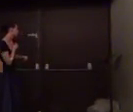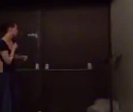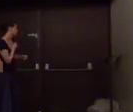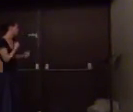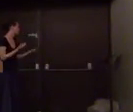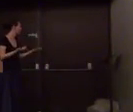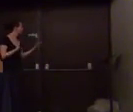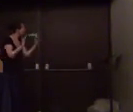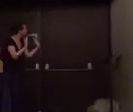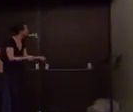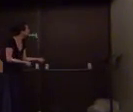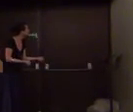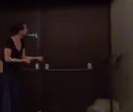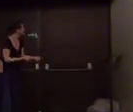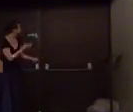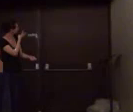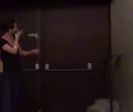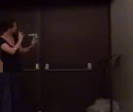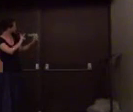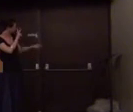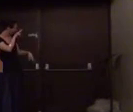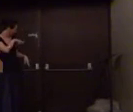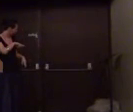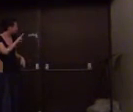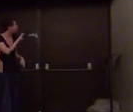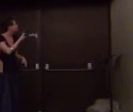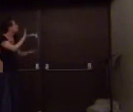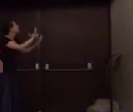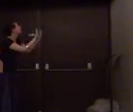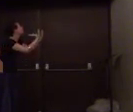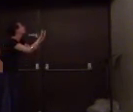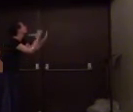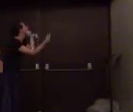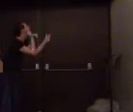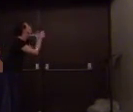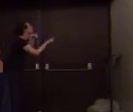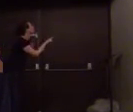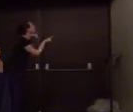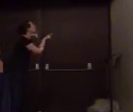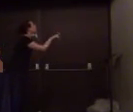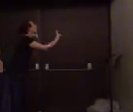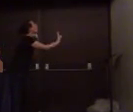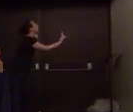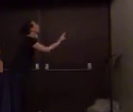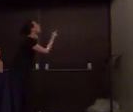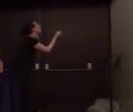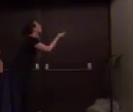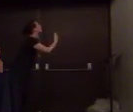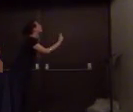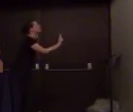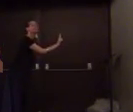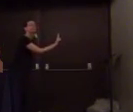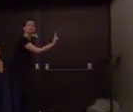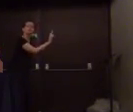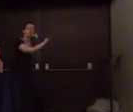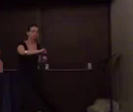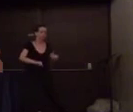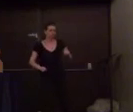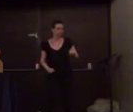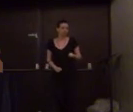Nakati ficou olhando. Tudo bem, eu sei que você é um pouquinho diferente, mas vou te fazer uma pergunta: qual é o seu nome?